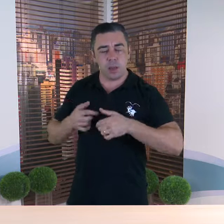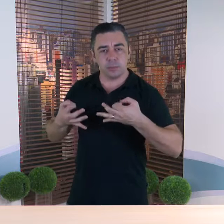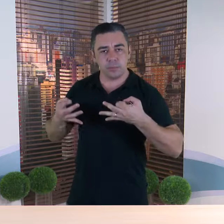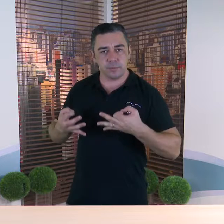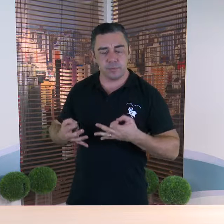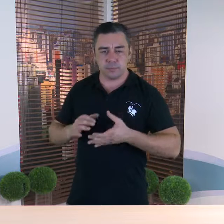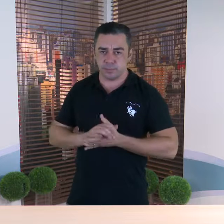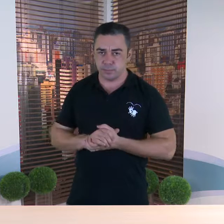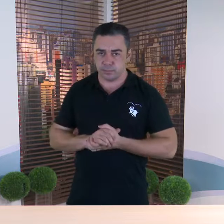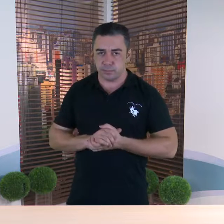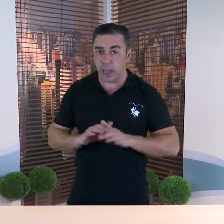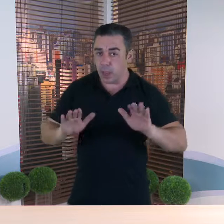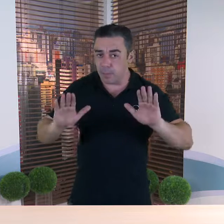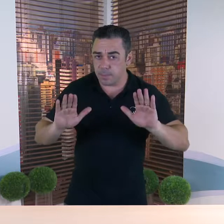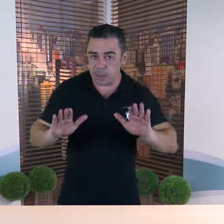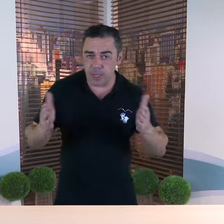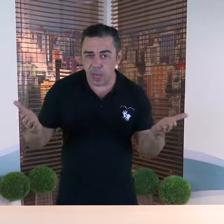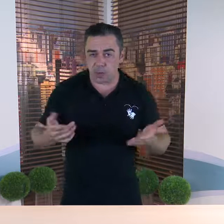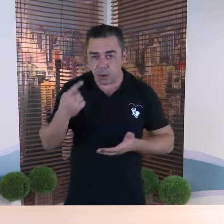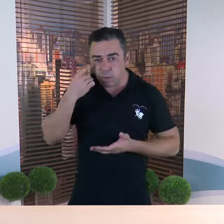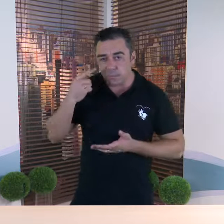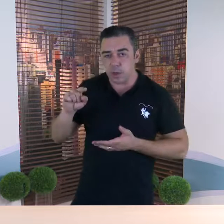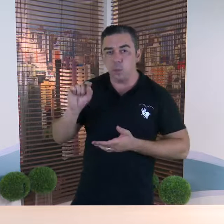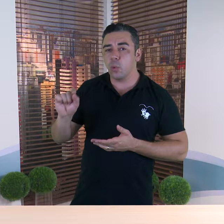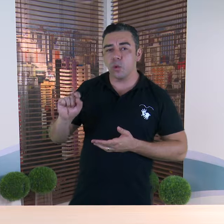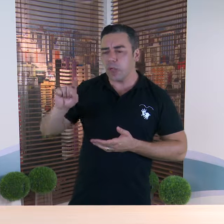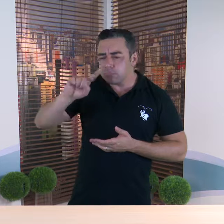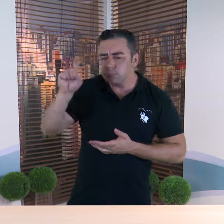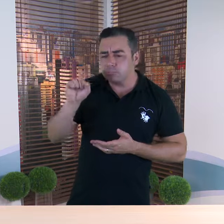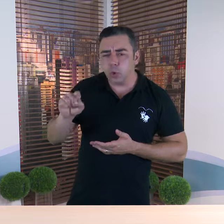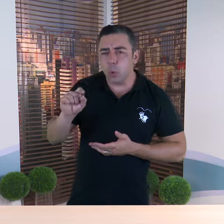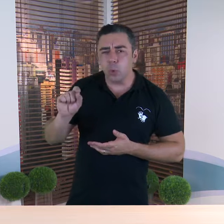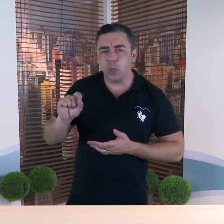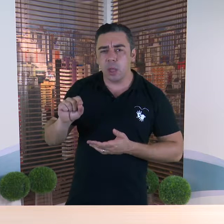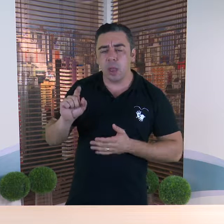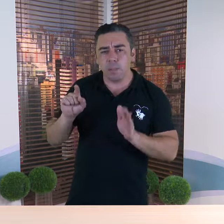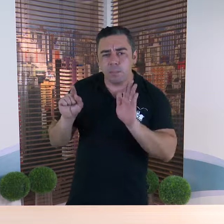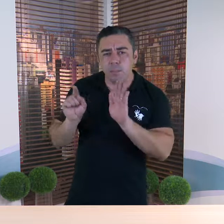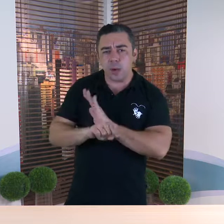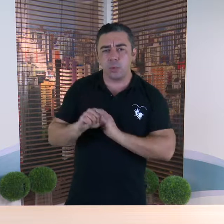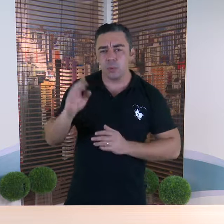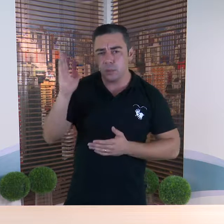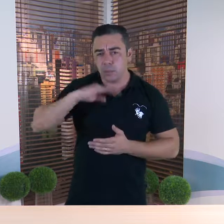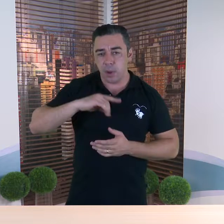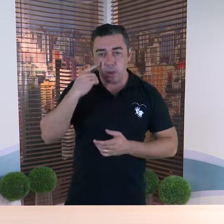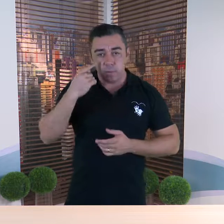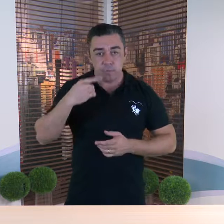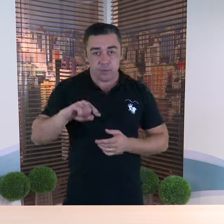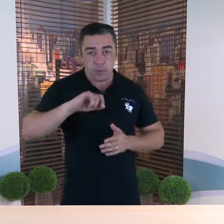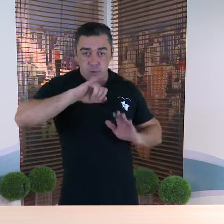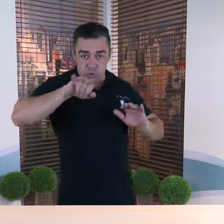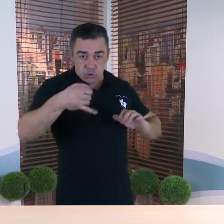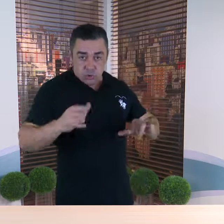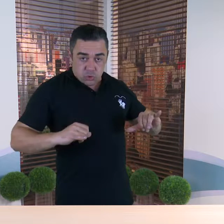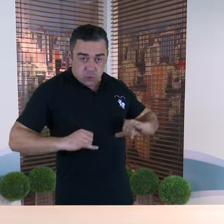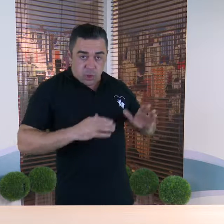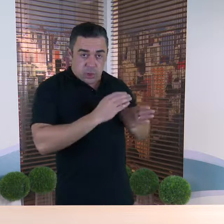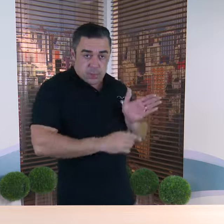obras. Agora, vamos abordar o enigma do mal. Lemos em Jó, capítulo 1, versículo 6, a